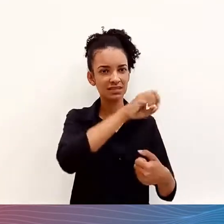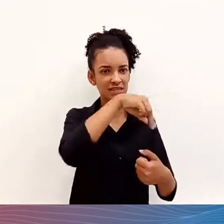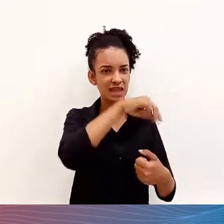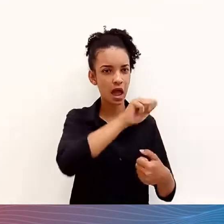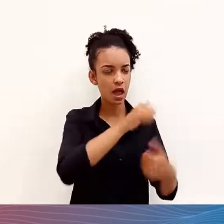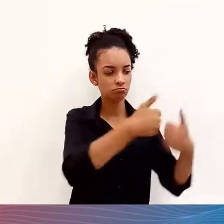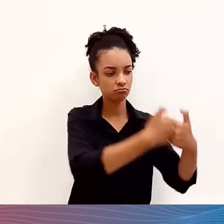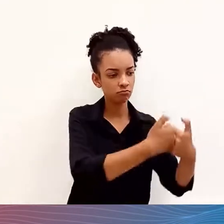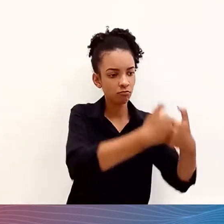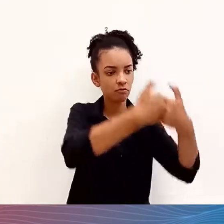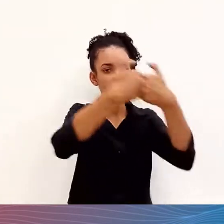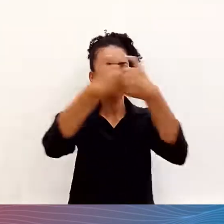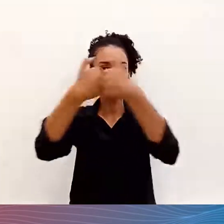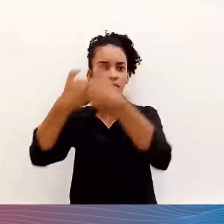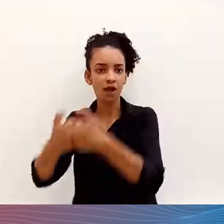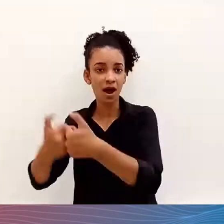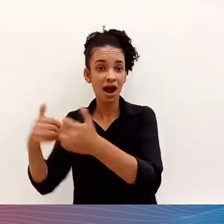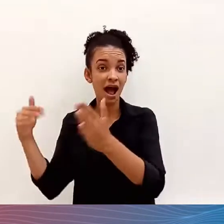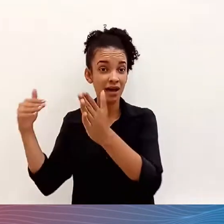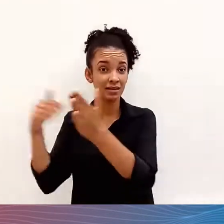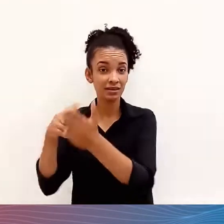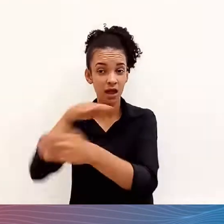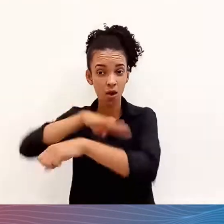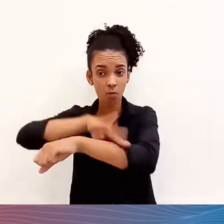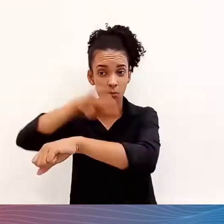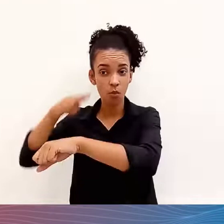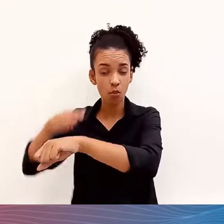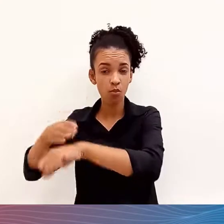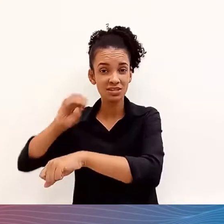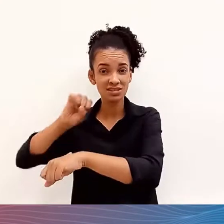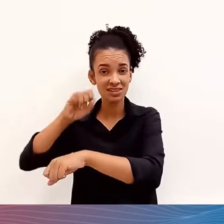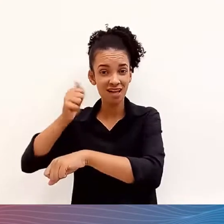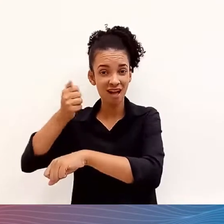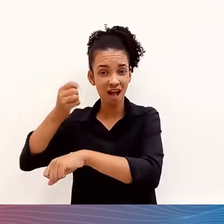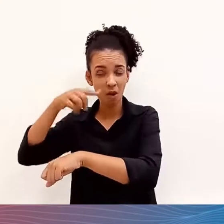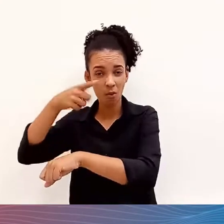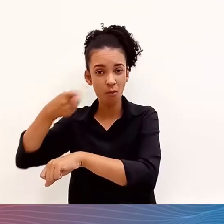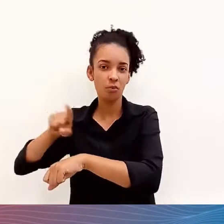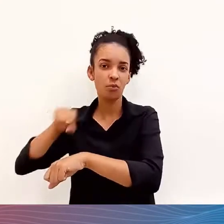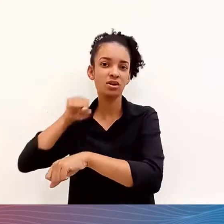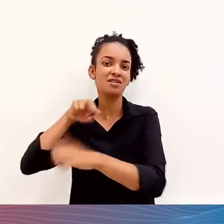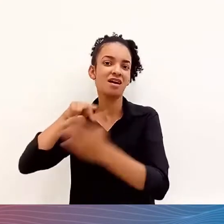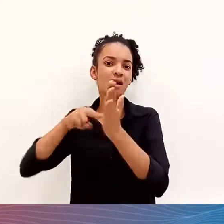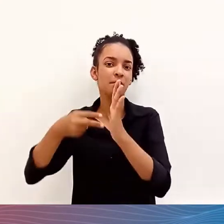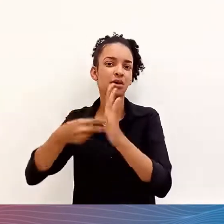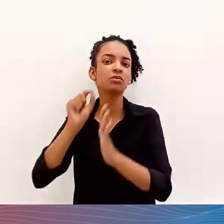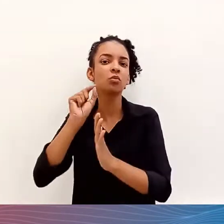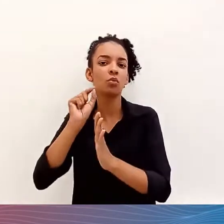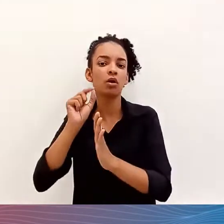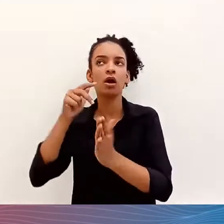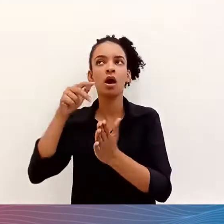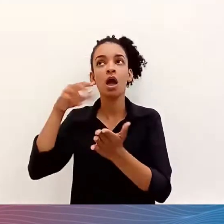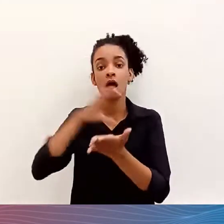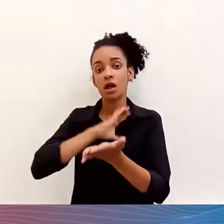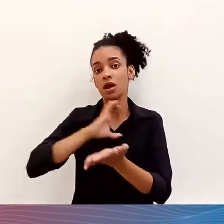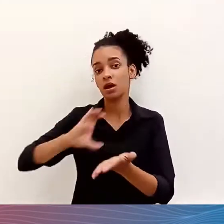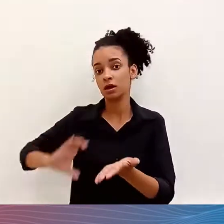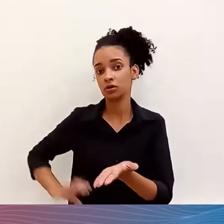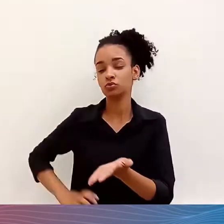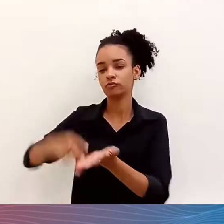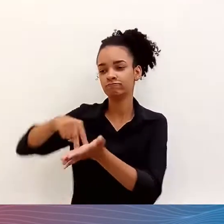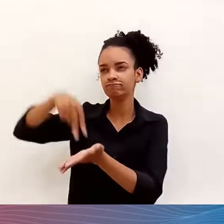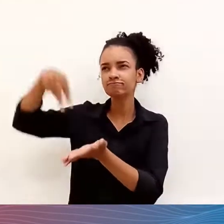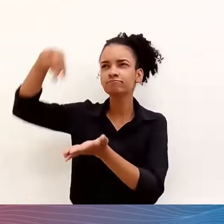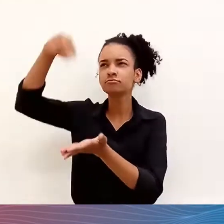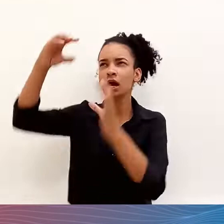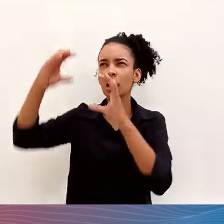que representa, irmãos, a ascensão de Cristo até o terceiro céu. Irmãos, hoje o monte Sião,